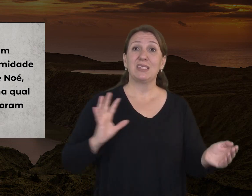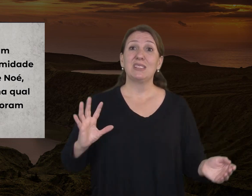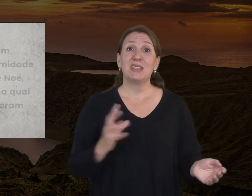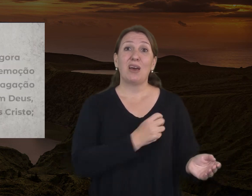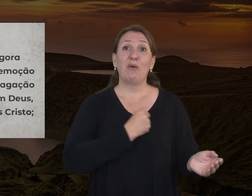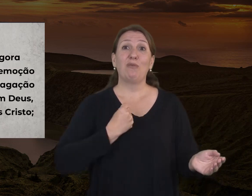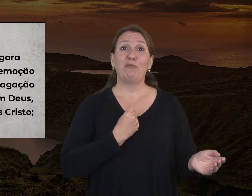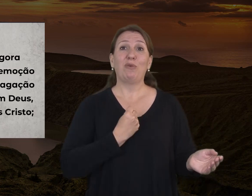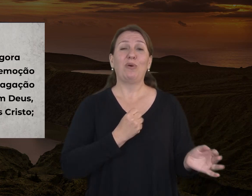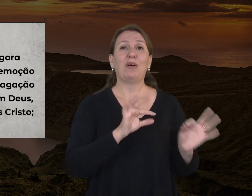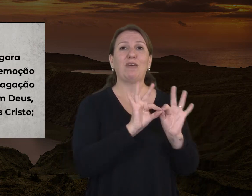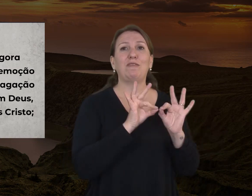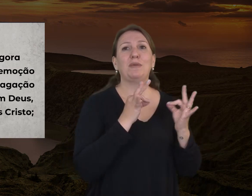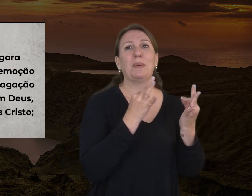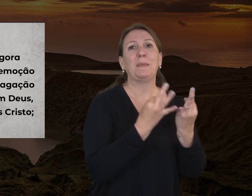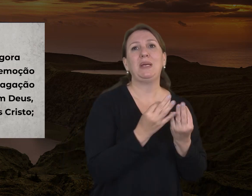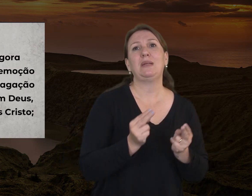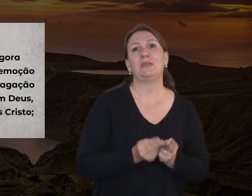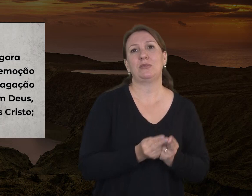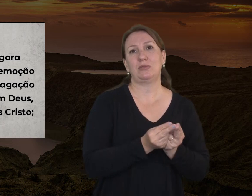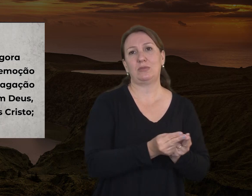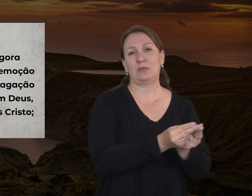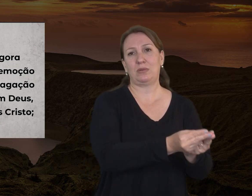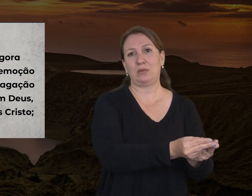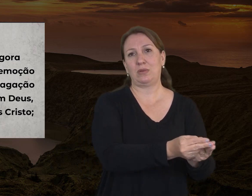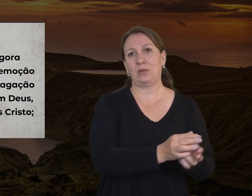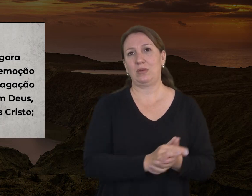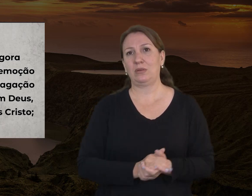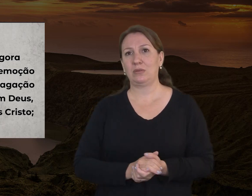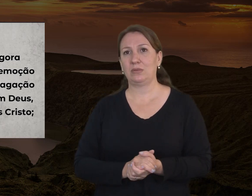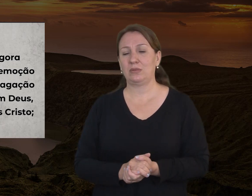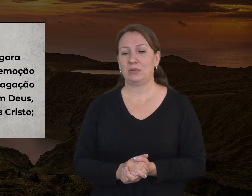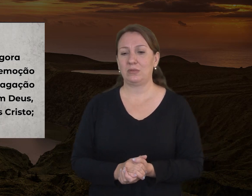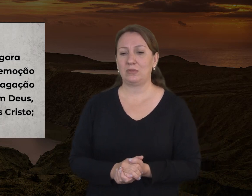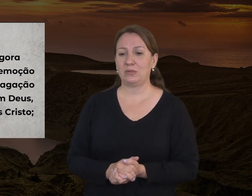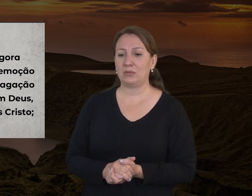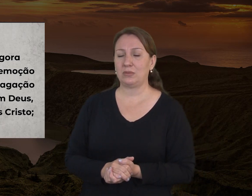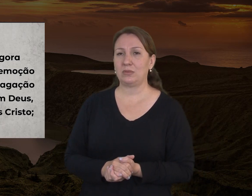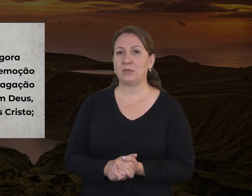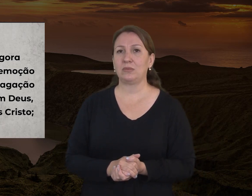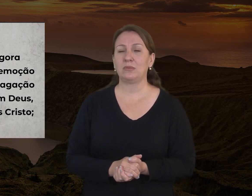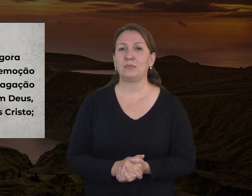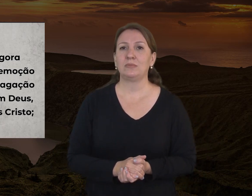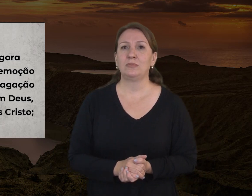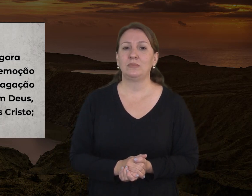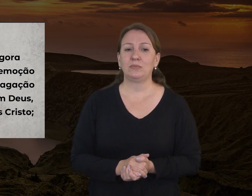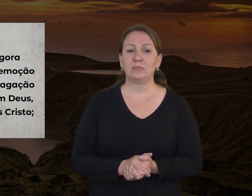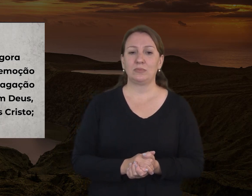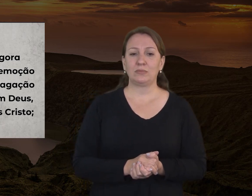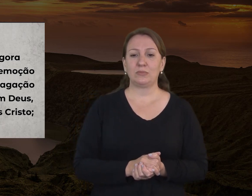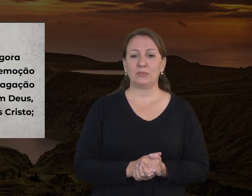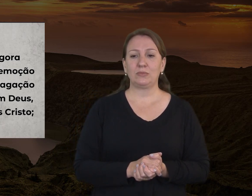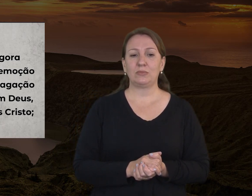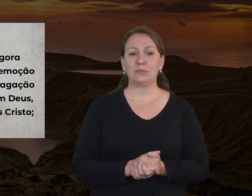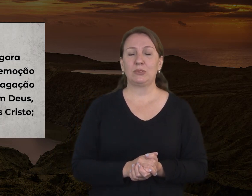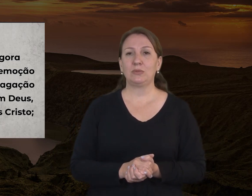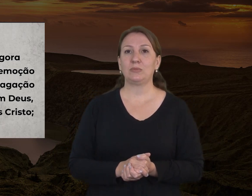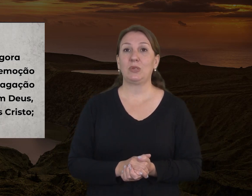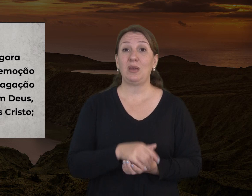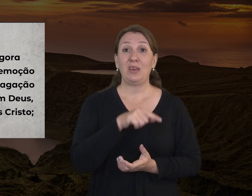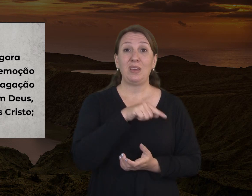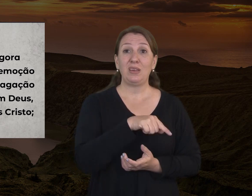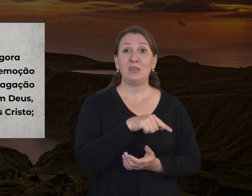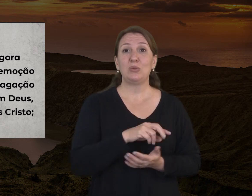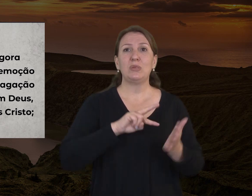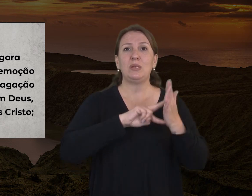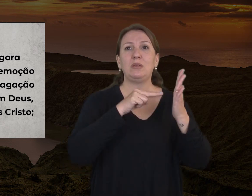qual, prefigurando o batismo, agora também vos salva, não no sentido da remoção da imundícia da carne, mas a indagação de